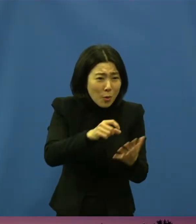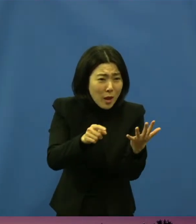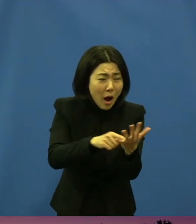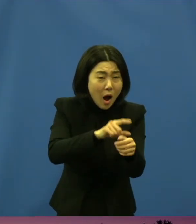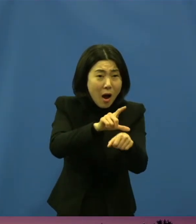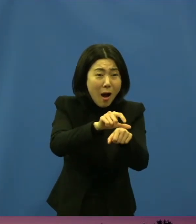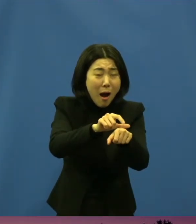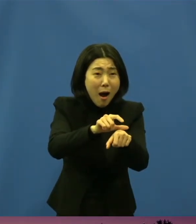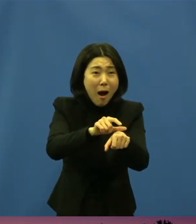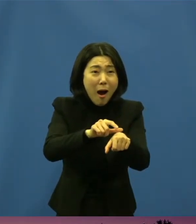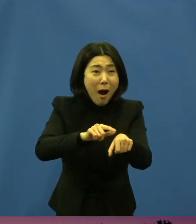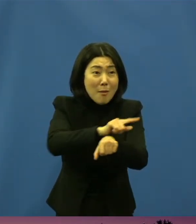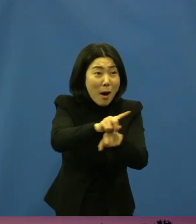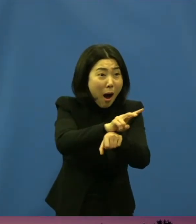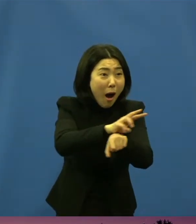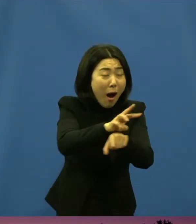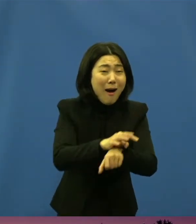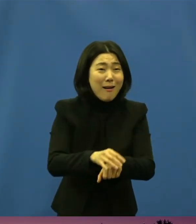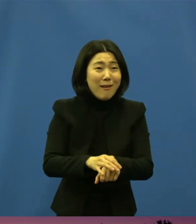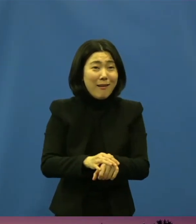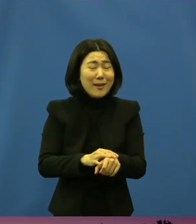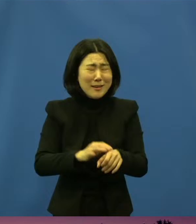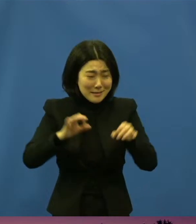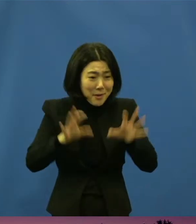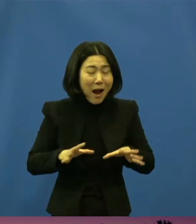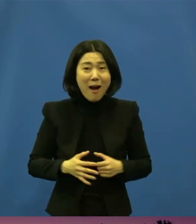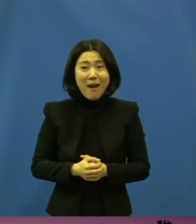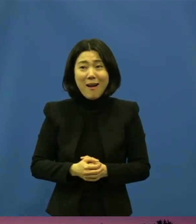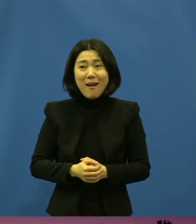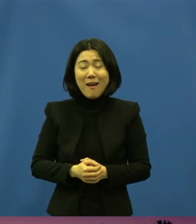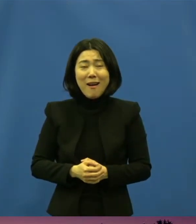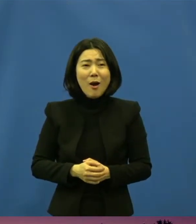정욕, 이생의 자랑,